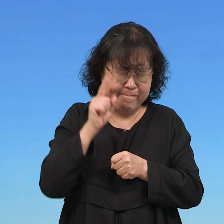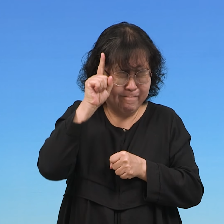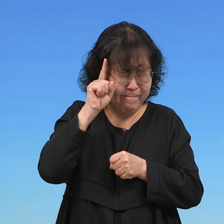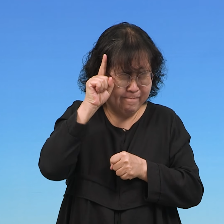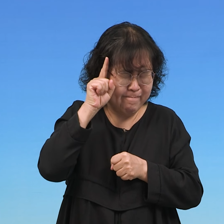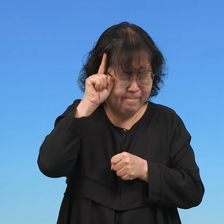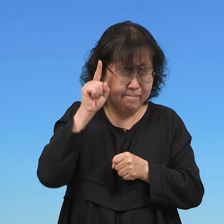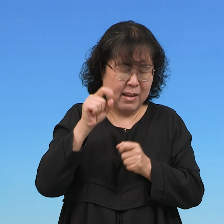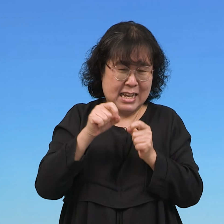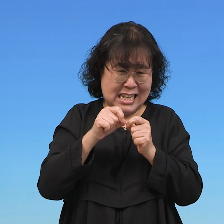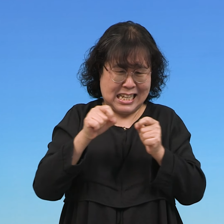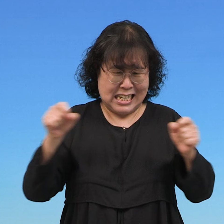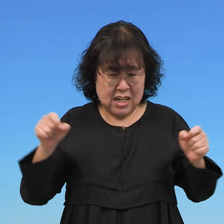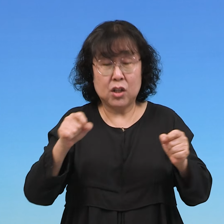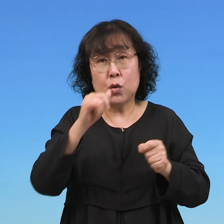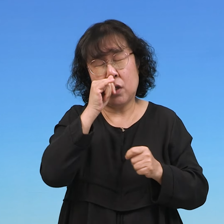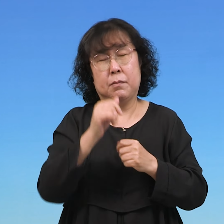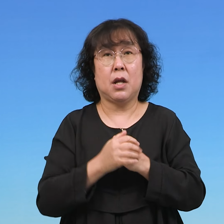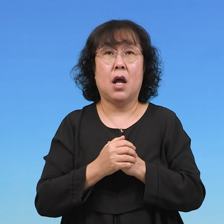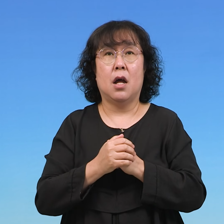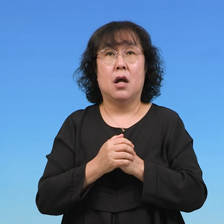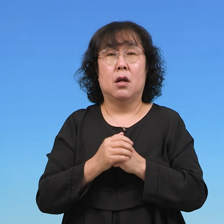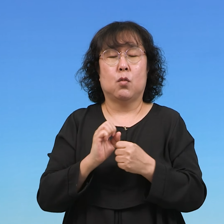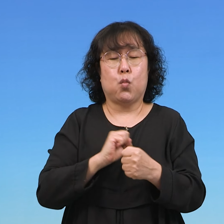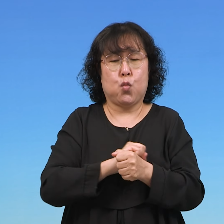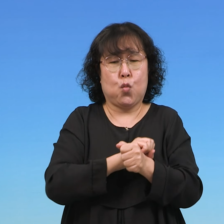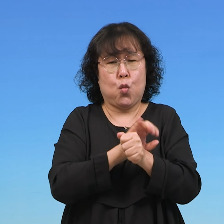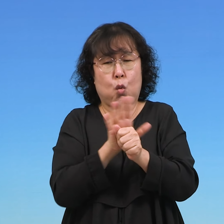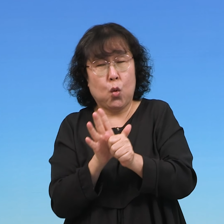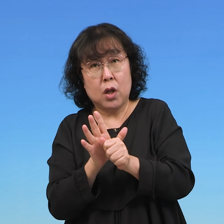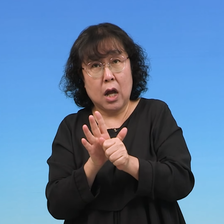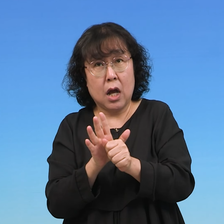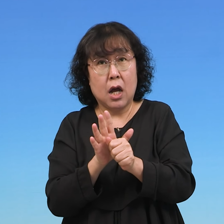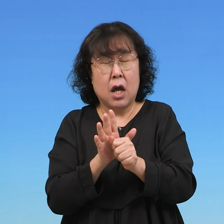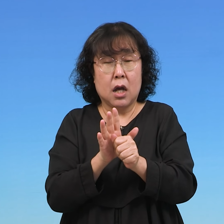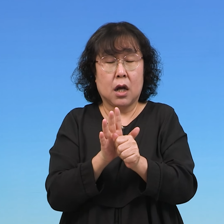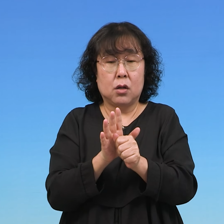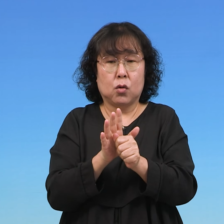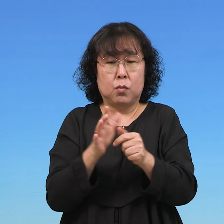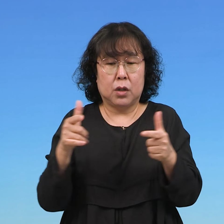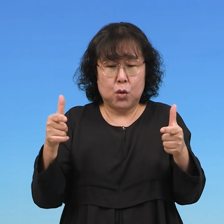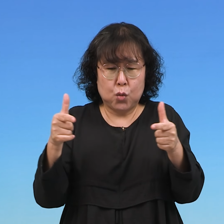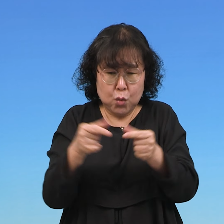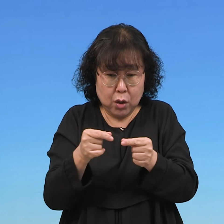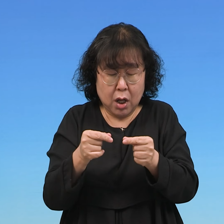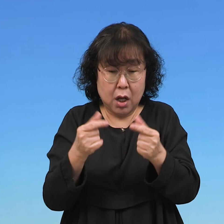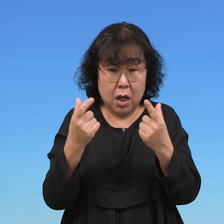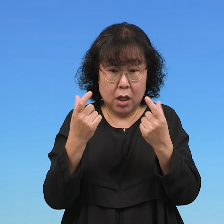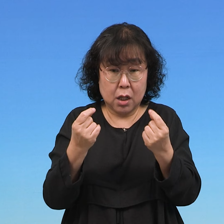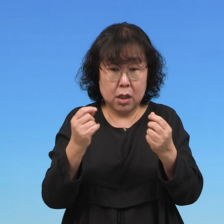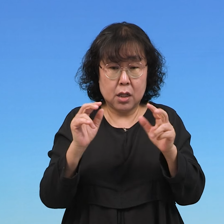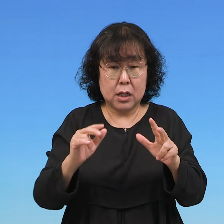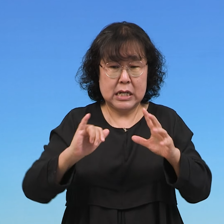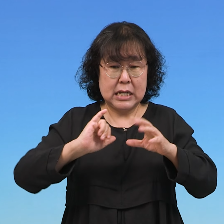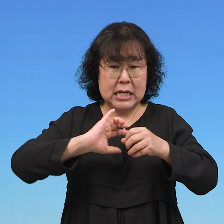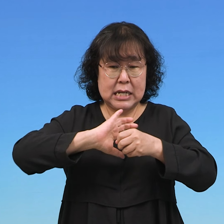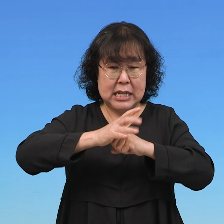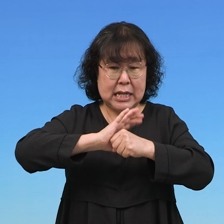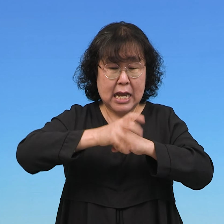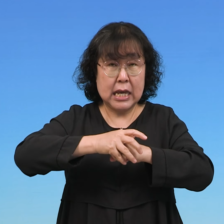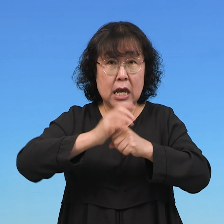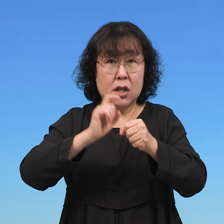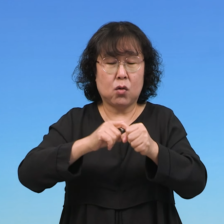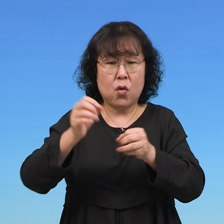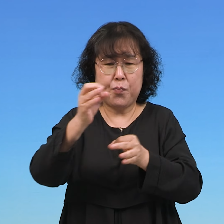보니까 코로나19가 조금 이제 잦아들 것 같다 하니까 이번에는 또 세계적으로